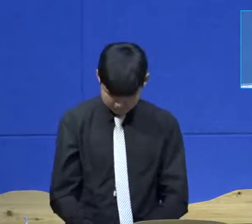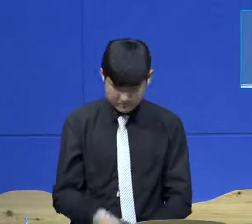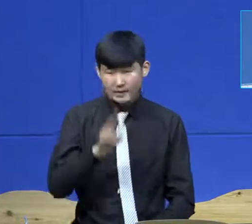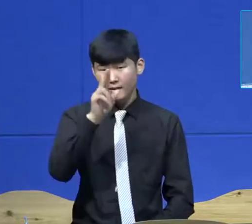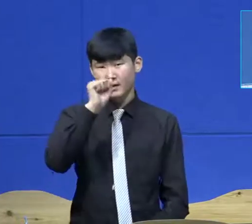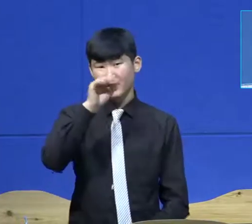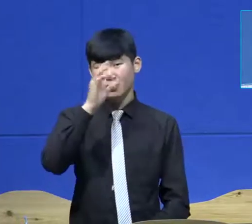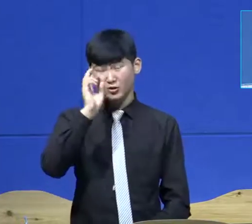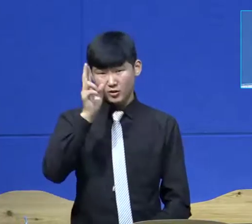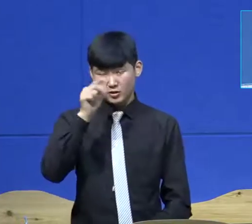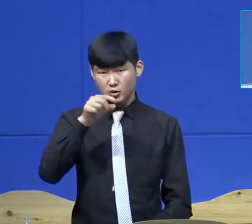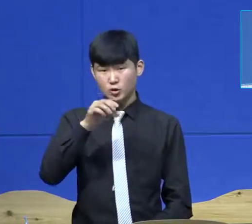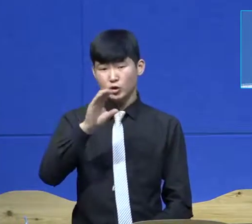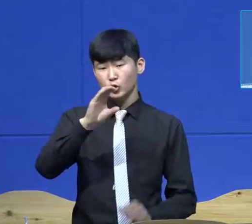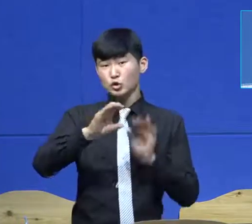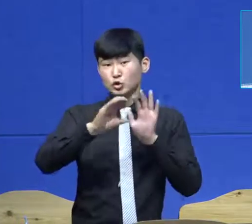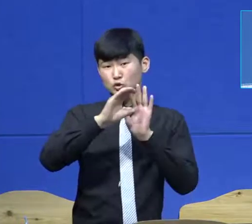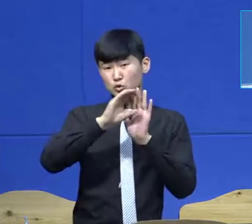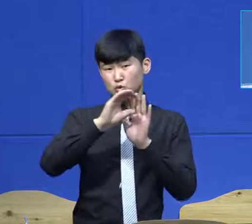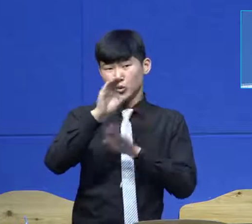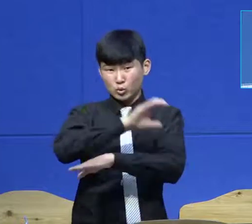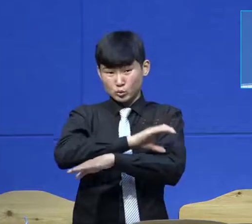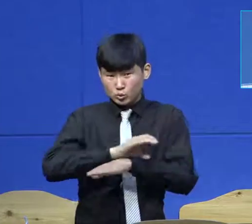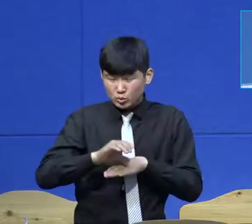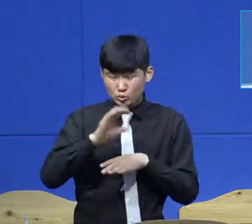католикийн тэр сургаалыг эсэргүүцнэ гэдэг бол